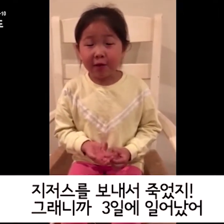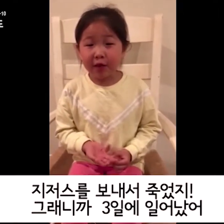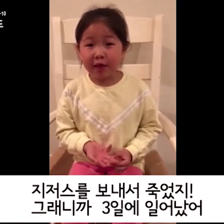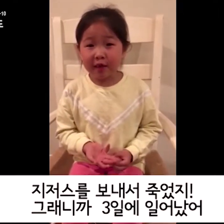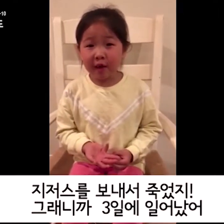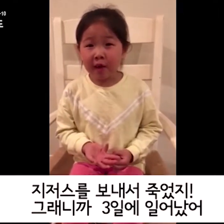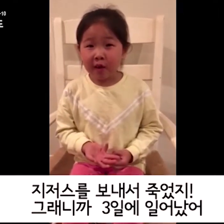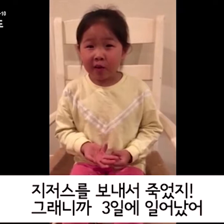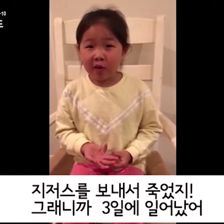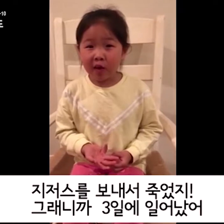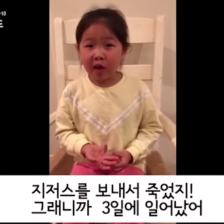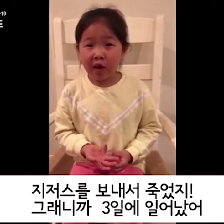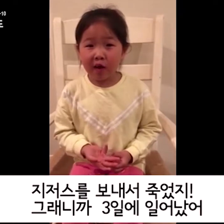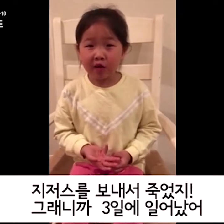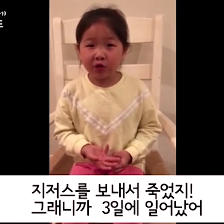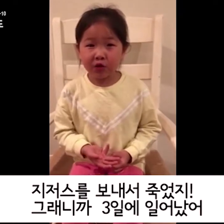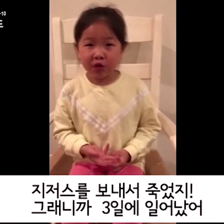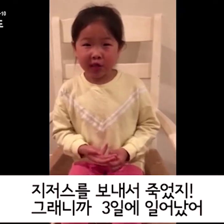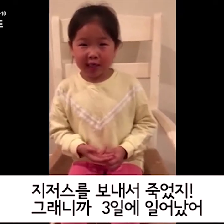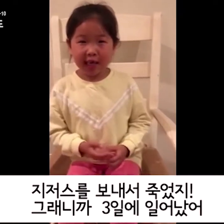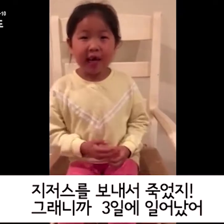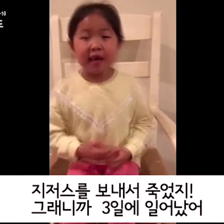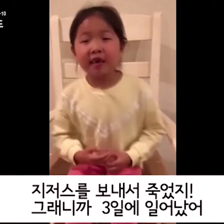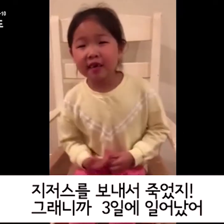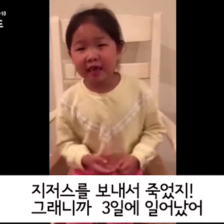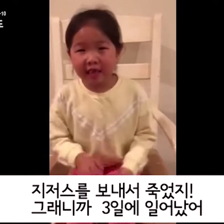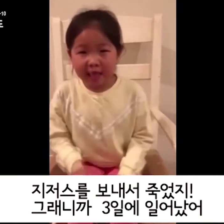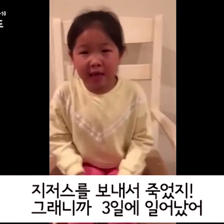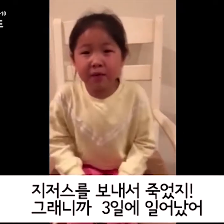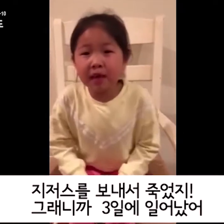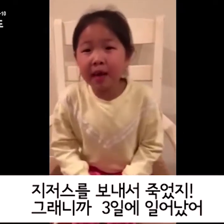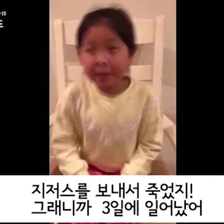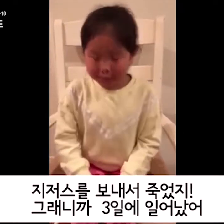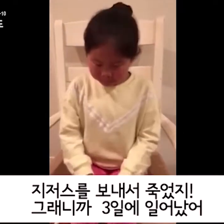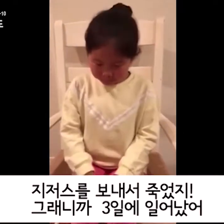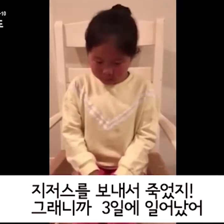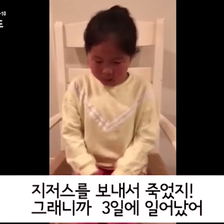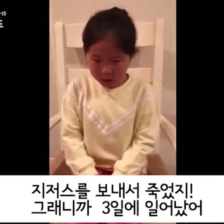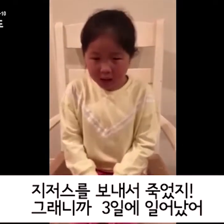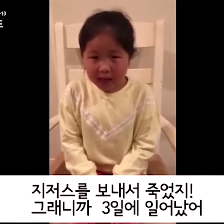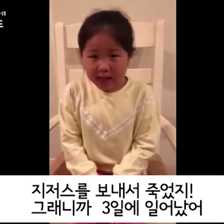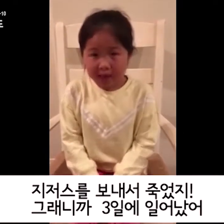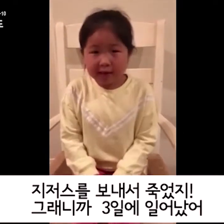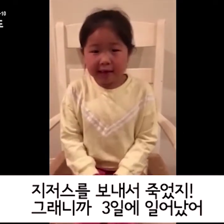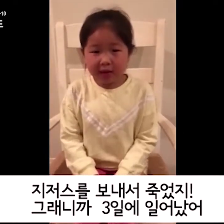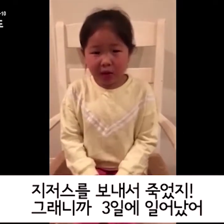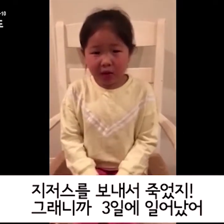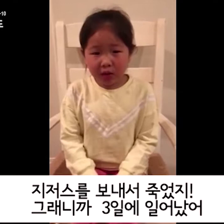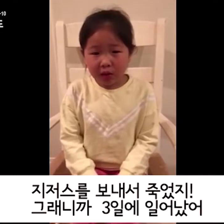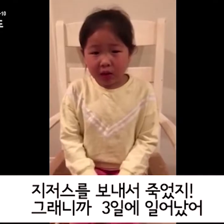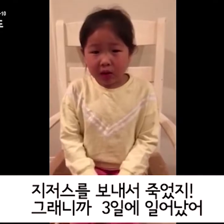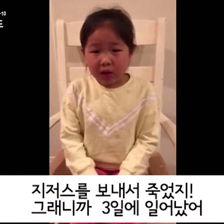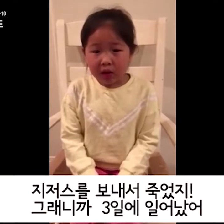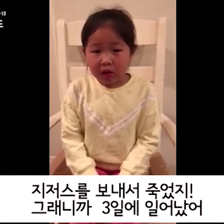지저스를 보내서 죽었지. 그러니까 3일에